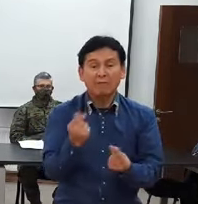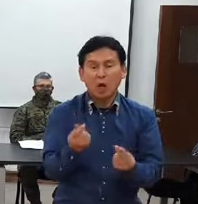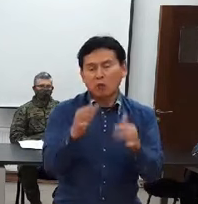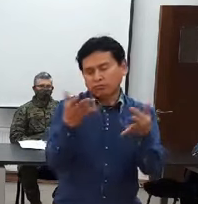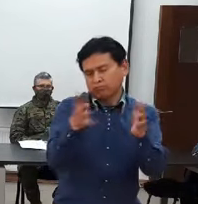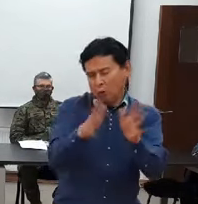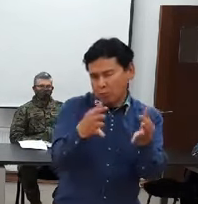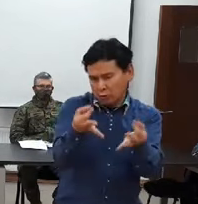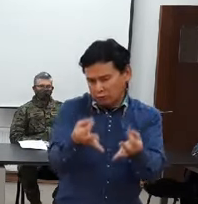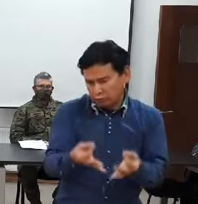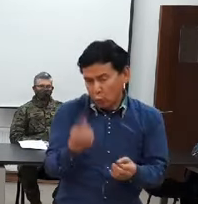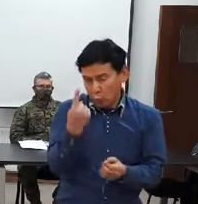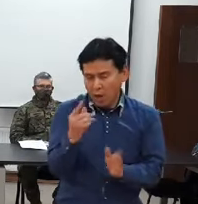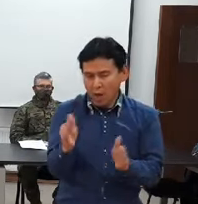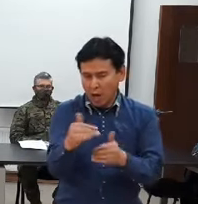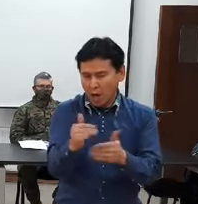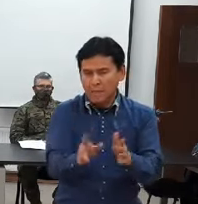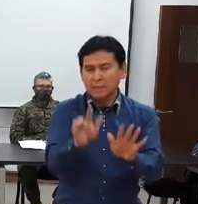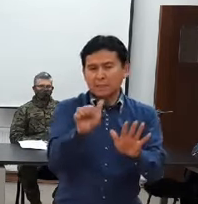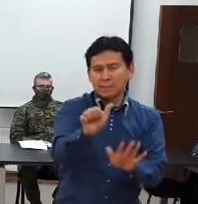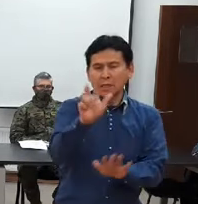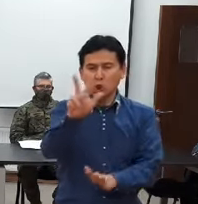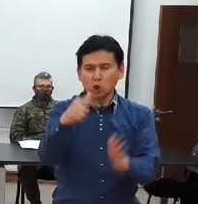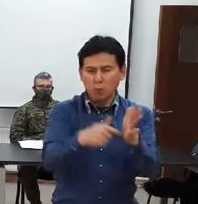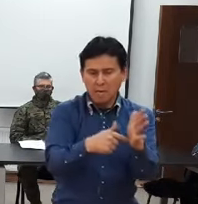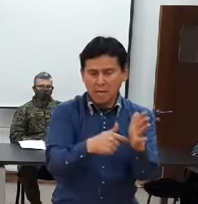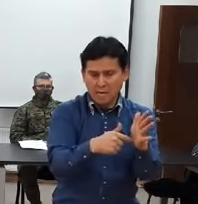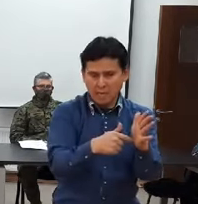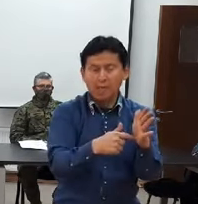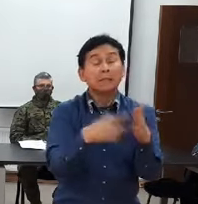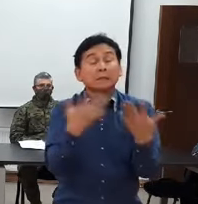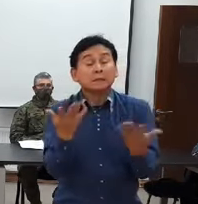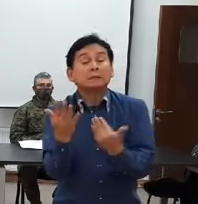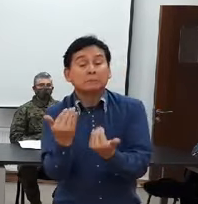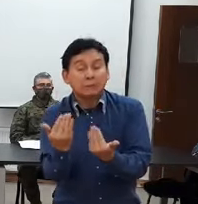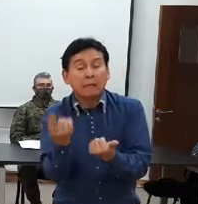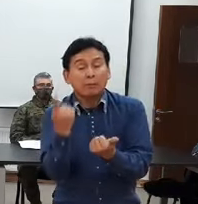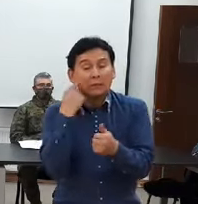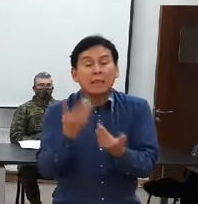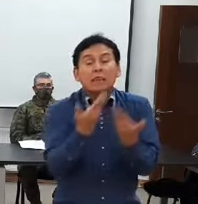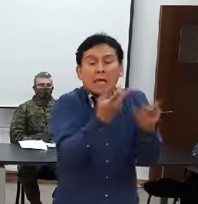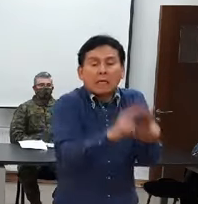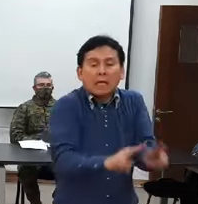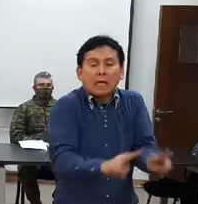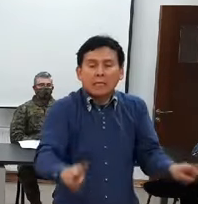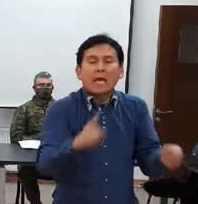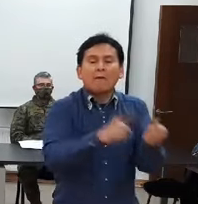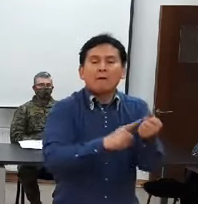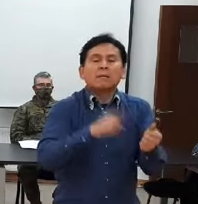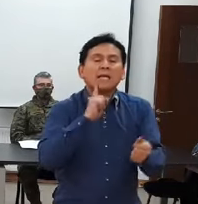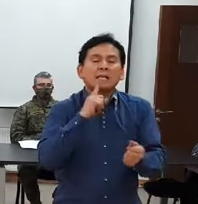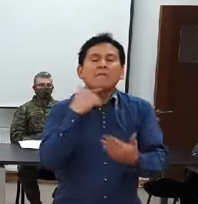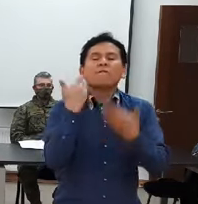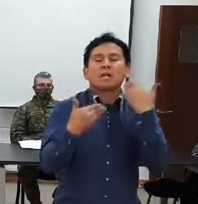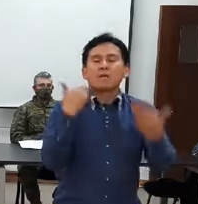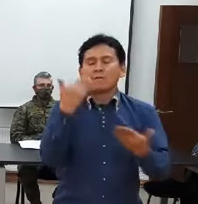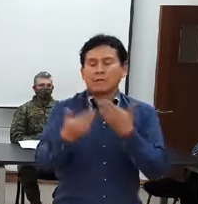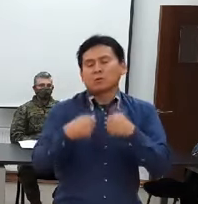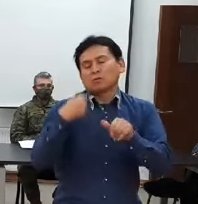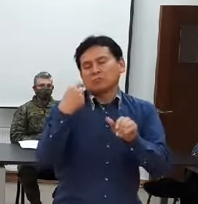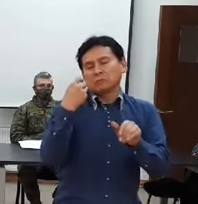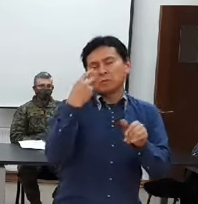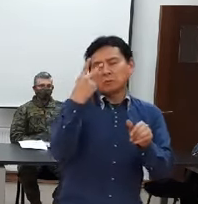aproximado a los 68.000 pesos y esperamos poder dar tranquilidad a las familias beneficiarias para unas 3